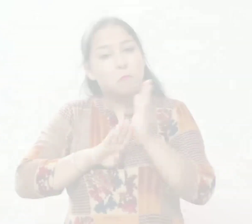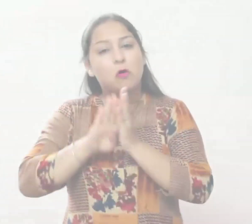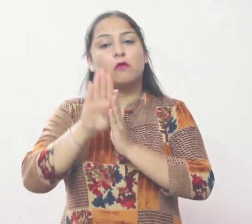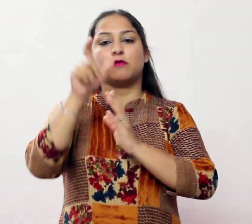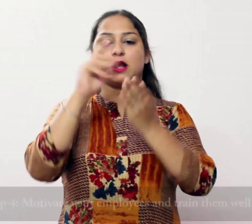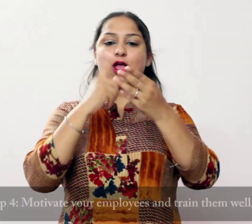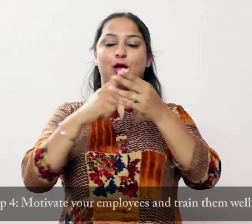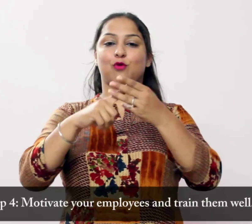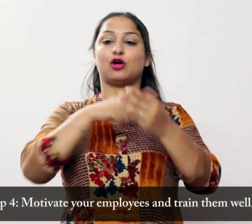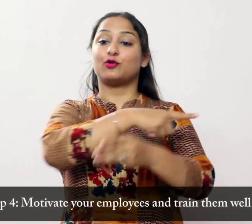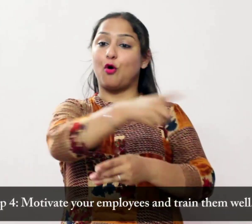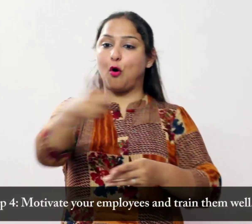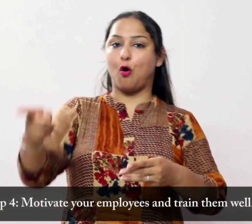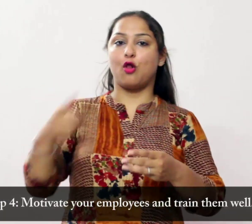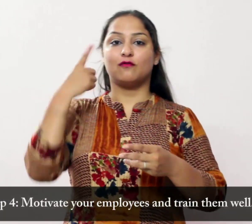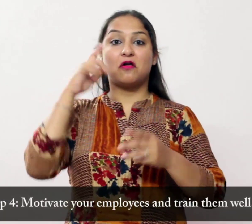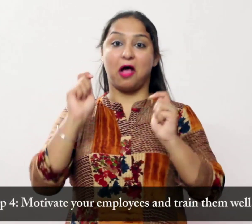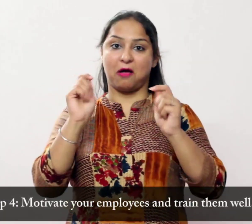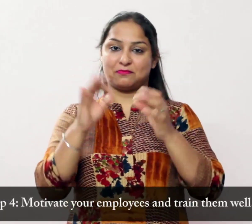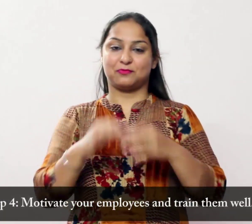चरण 4, अपने कर्मचारी को प्रेरित करें।